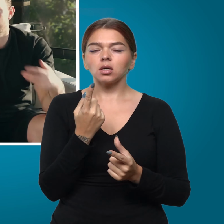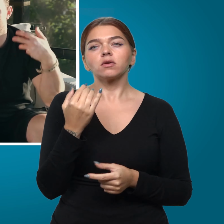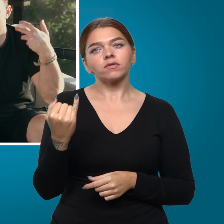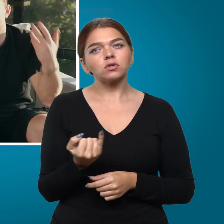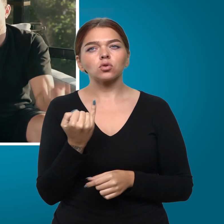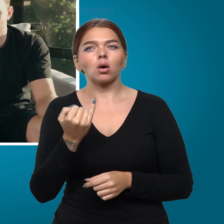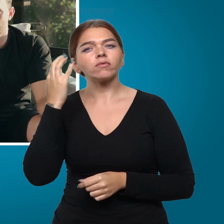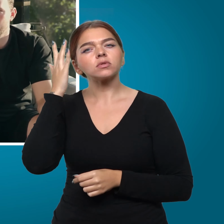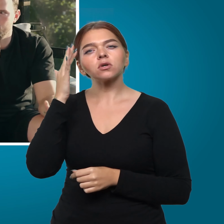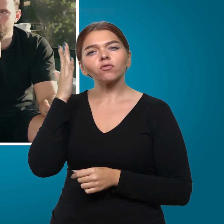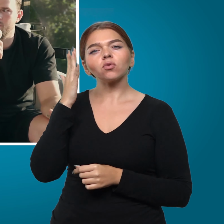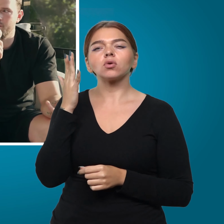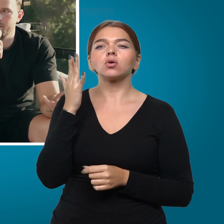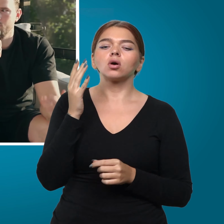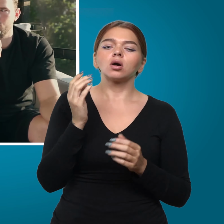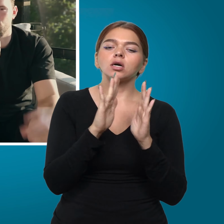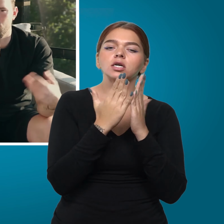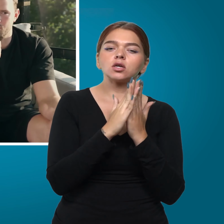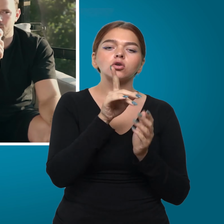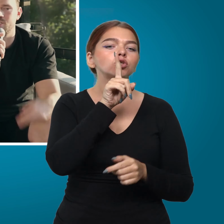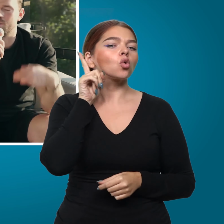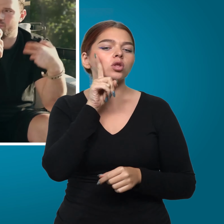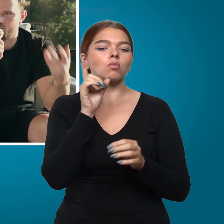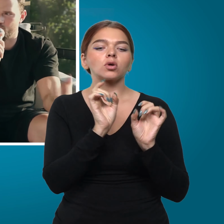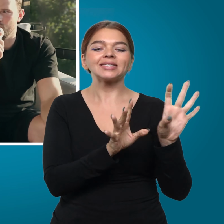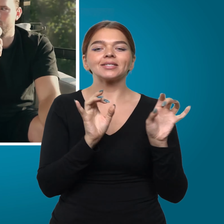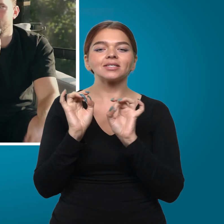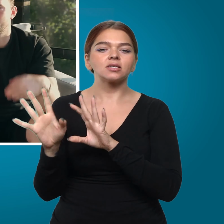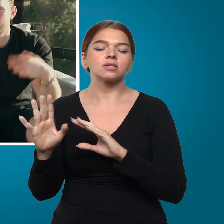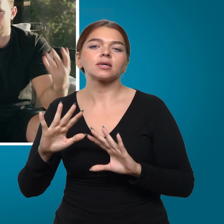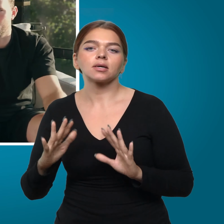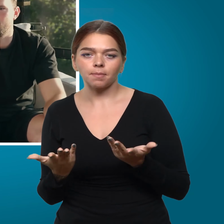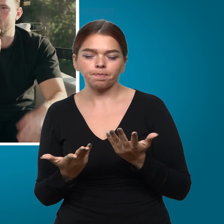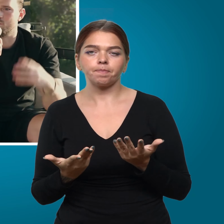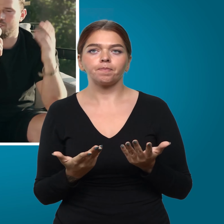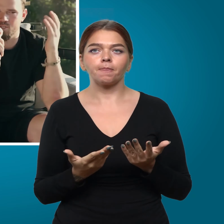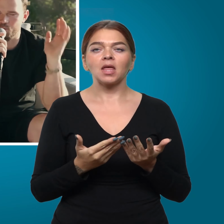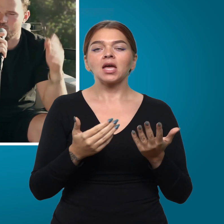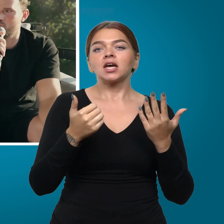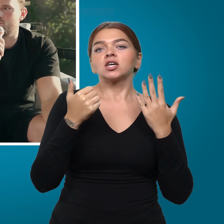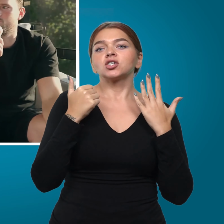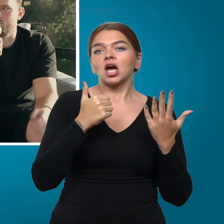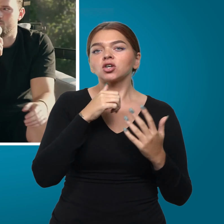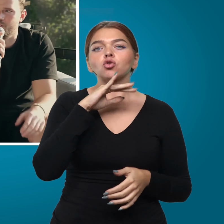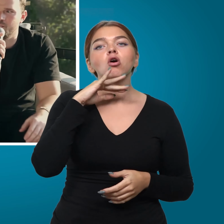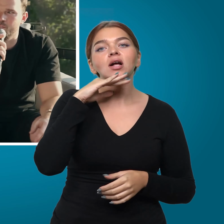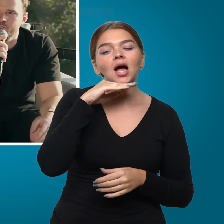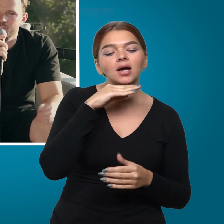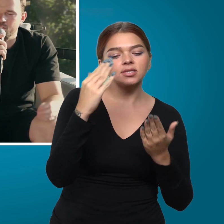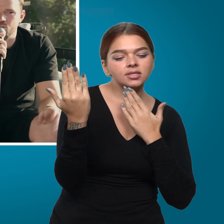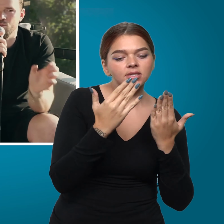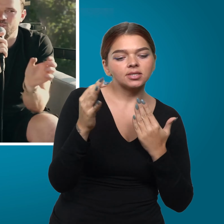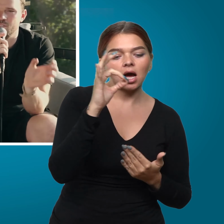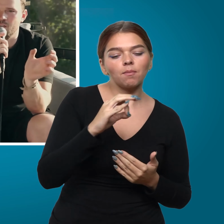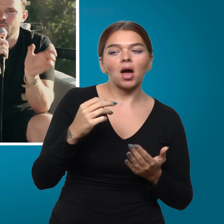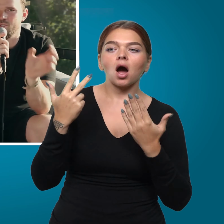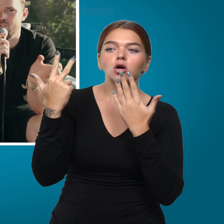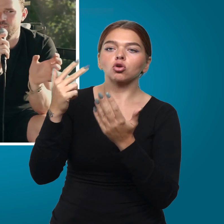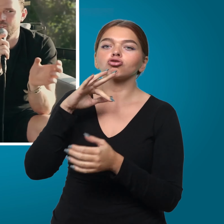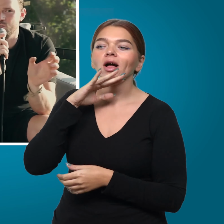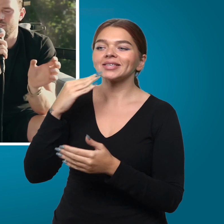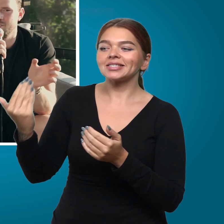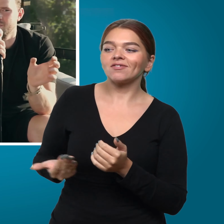apie aštuntoko kokį gyvenimą, aštuntokas skaitys apie dešimtoko gyvenimą, dešimtokas jau skaitys apie suaugusio žmogaus gyvenimą. Ir iš tikrųjų tas tarpas